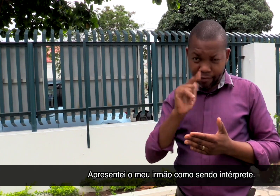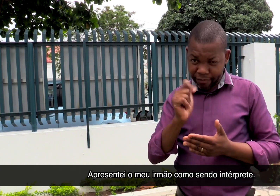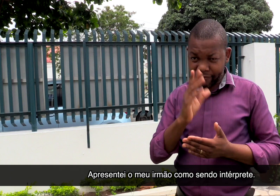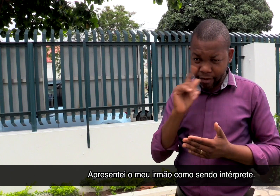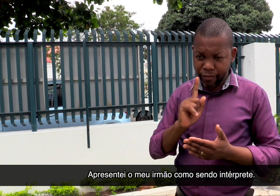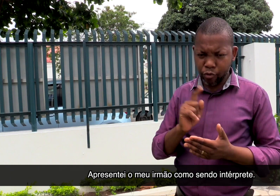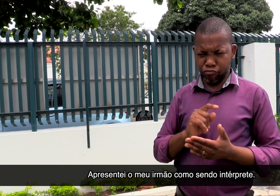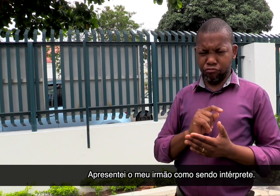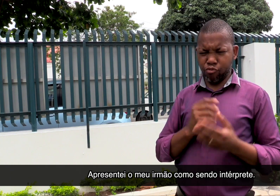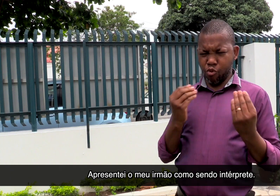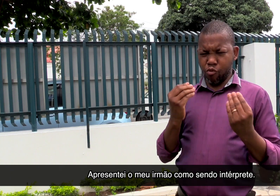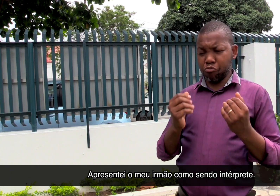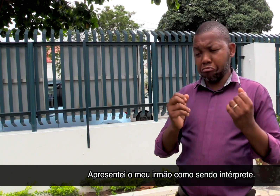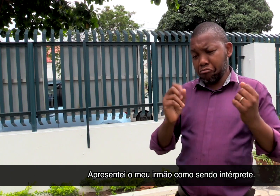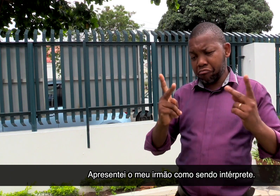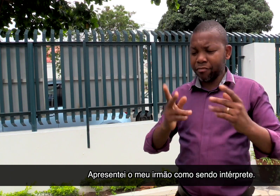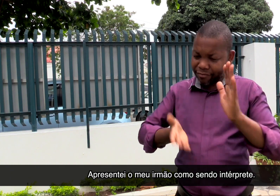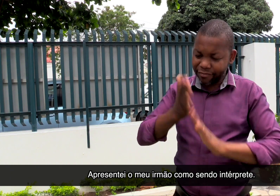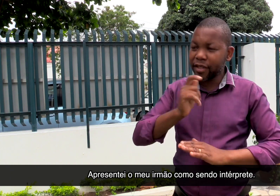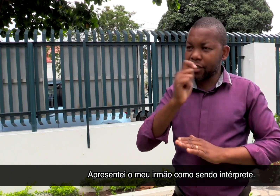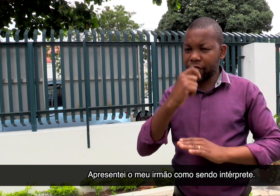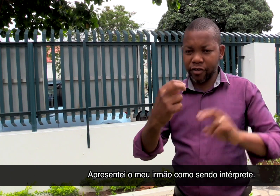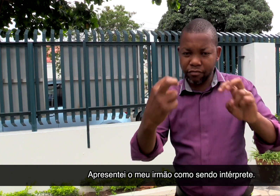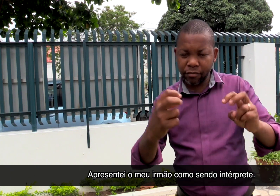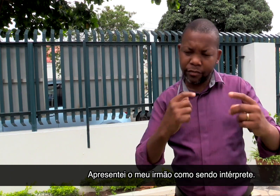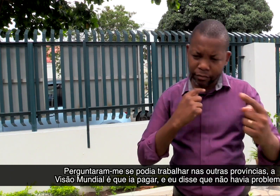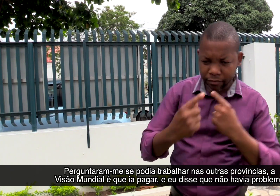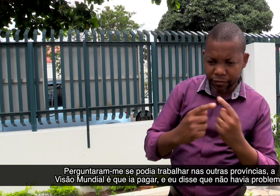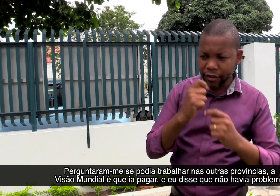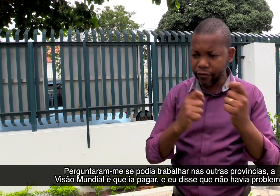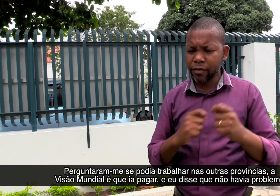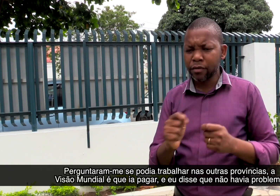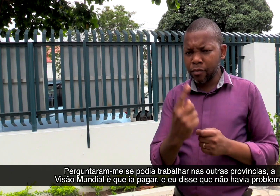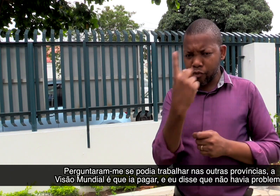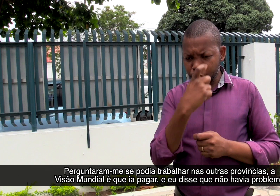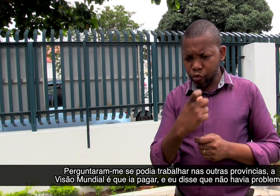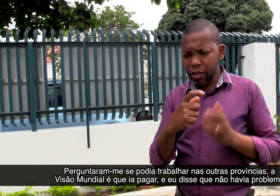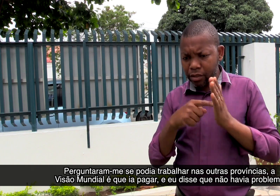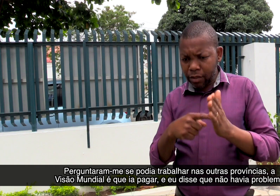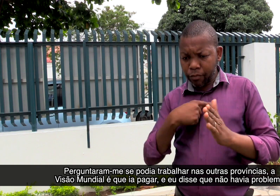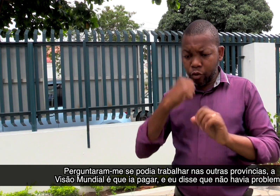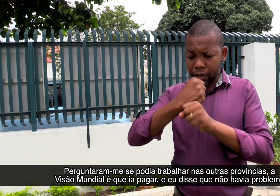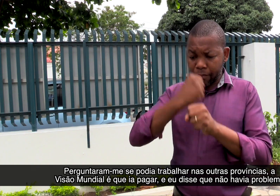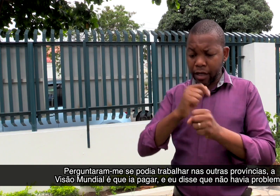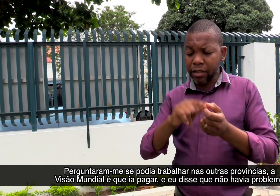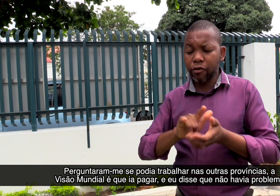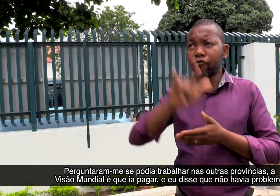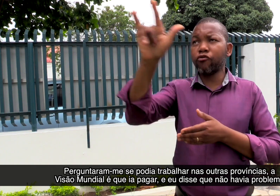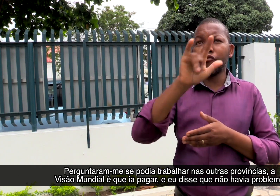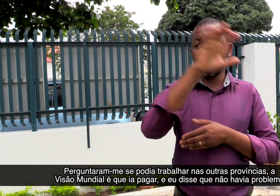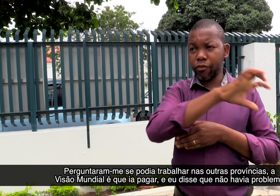disse, ele é o meu irmão, ele é que é o intérprete. E lá sentamos,